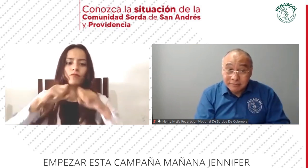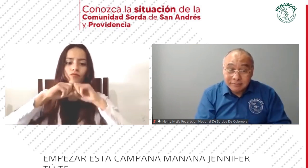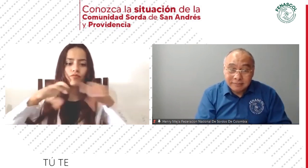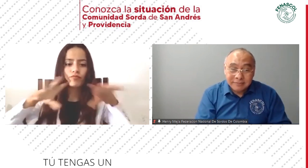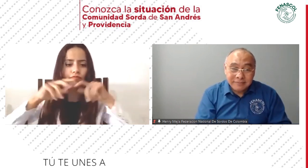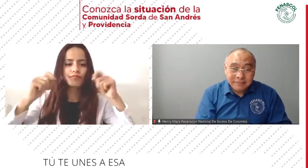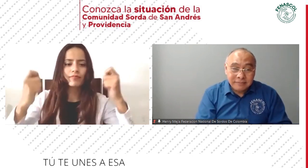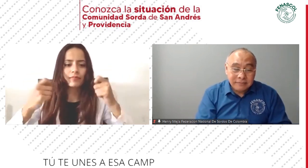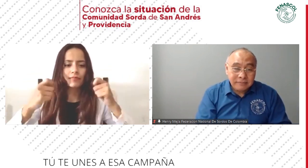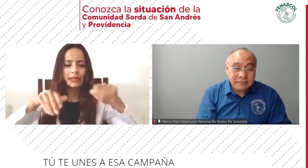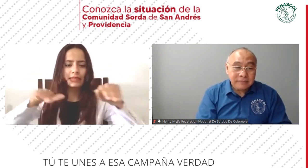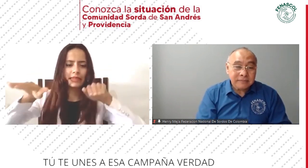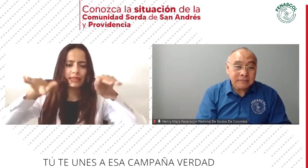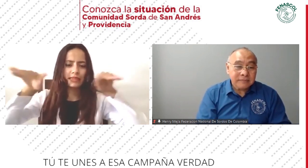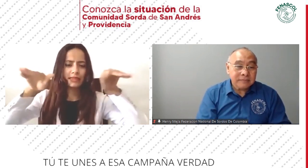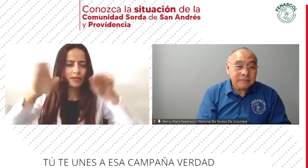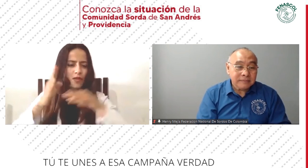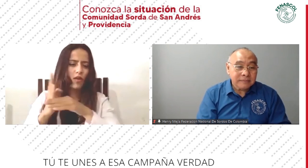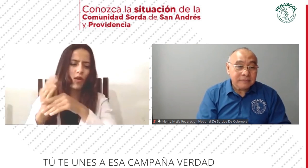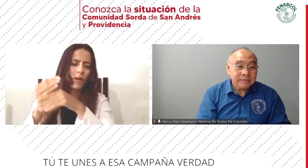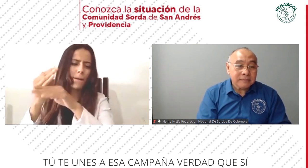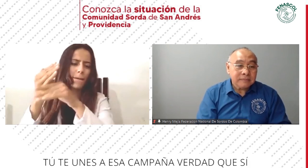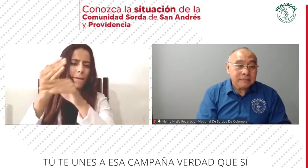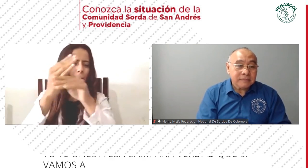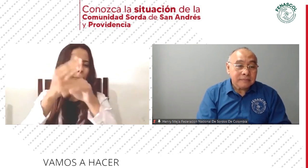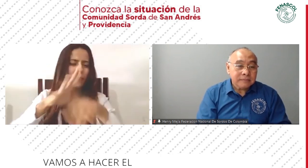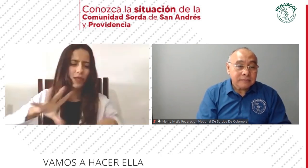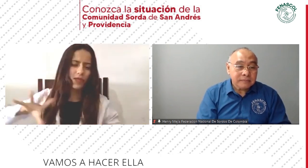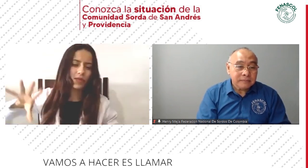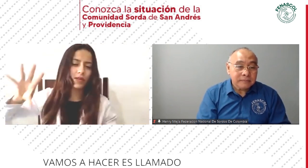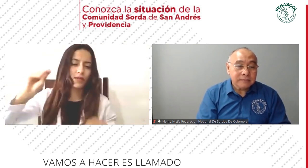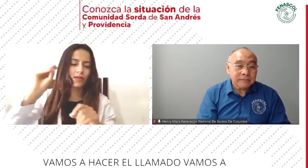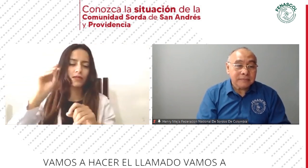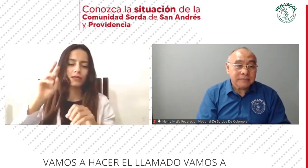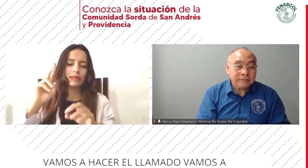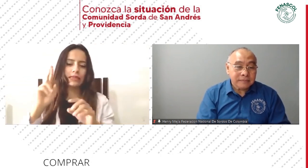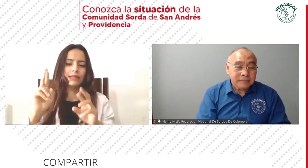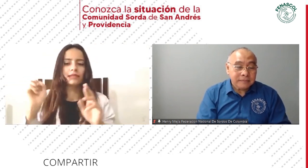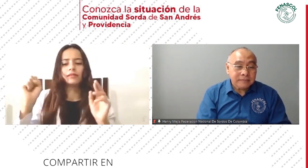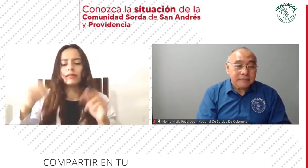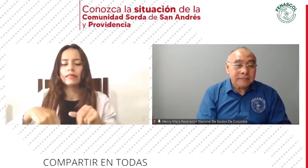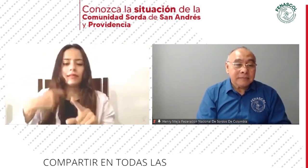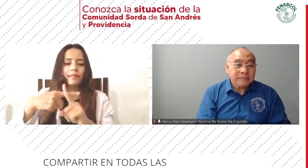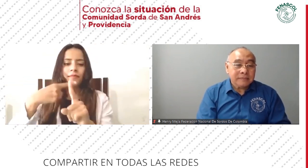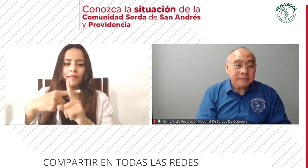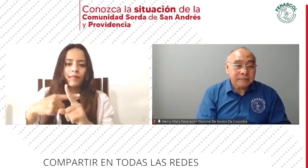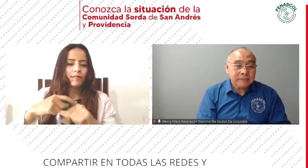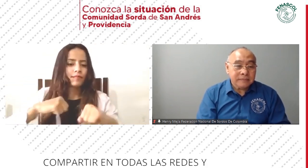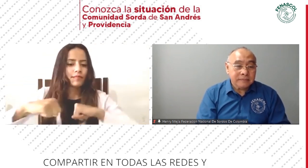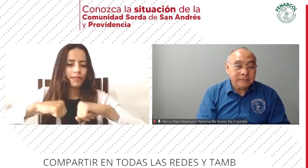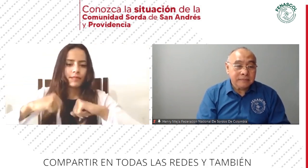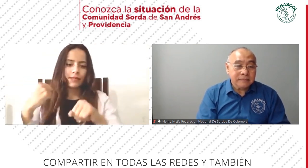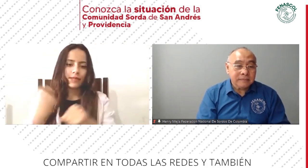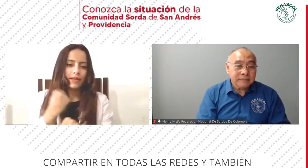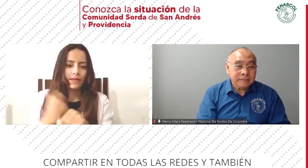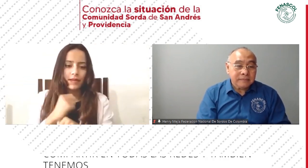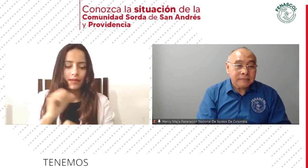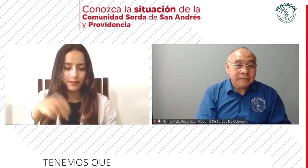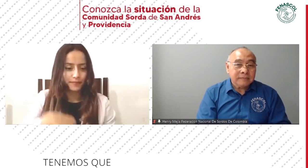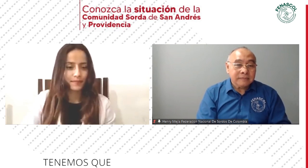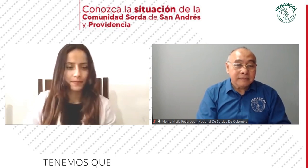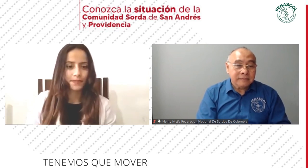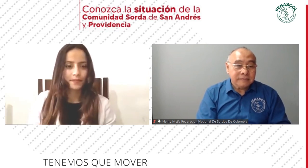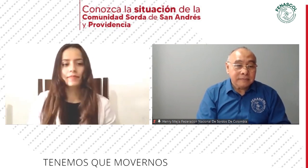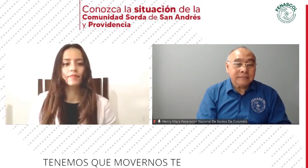tú te unes a esa campaña verdad claro que sí vamos a hacer el llamado vamos a compartir en todas las redes y también tenemos